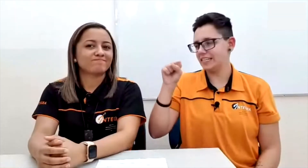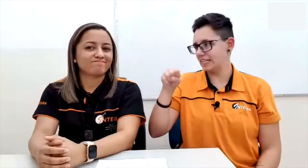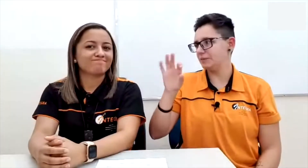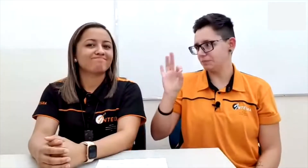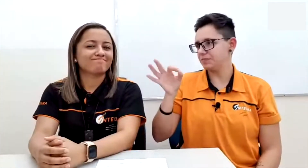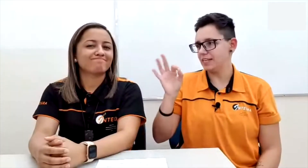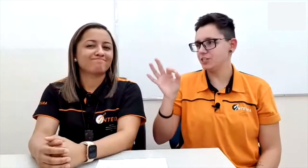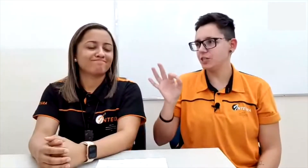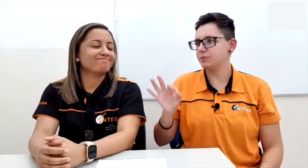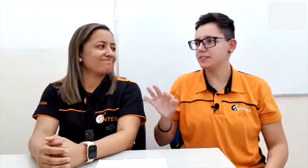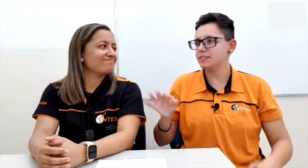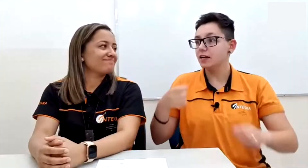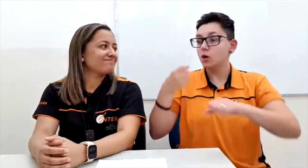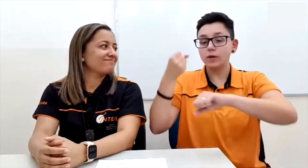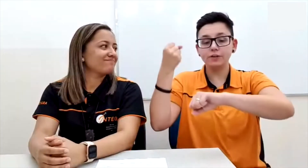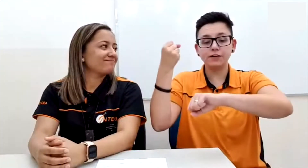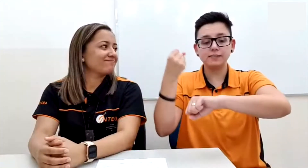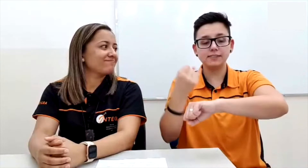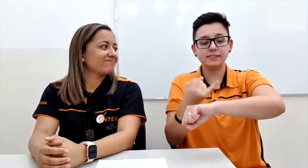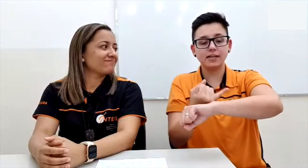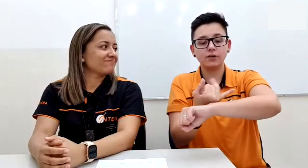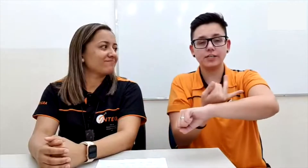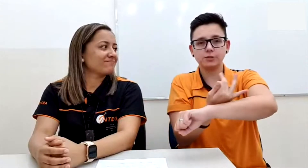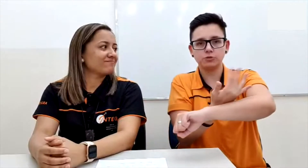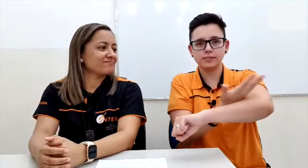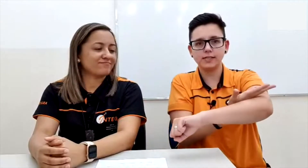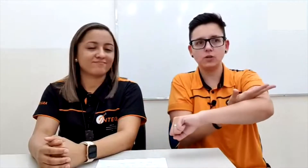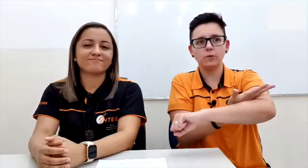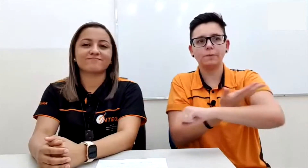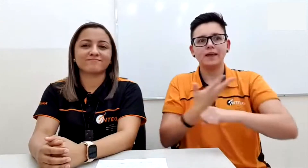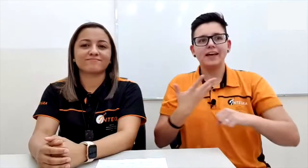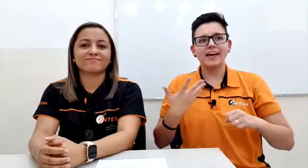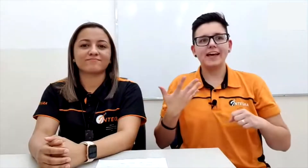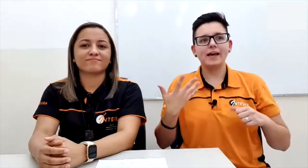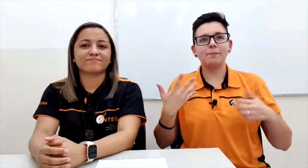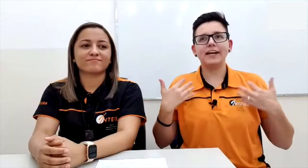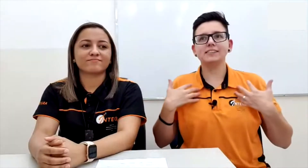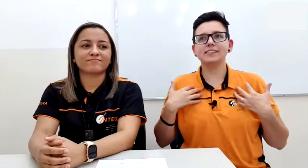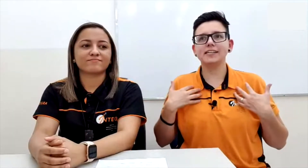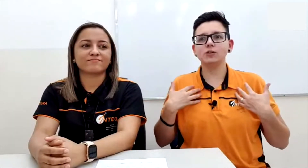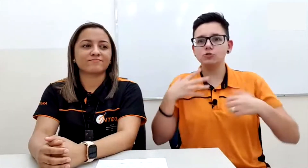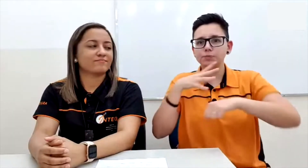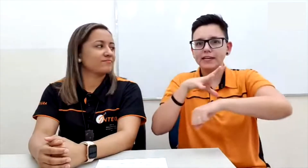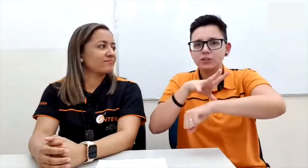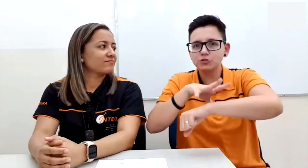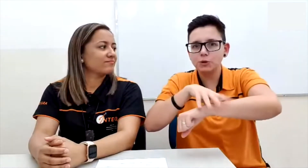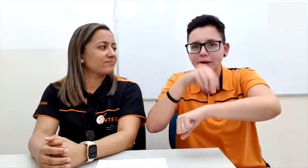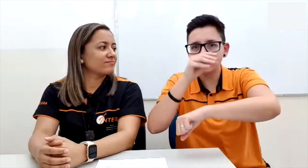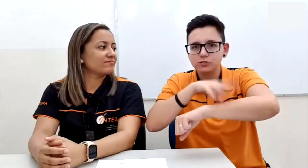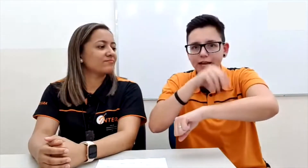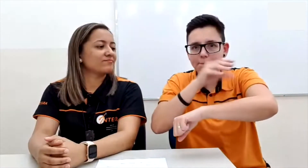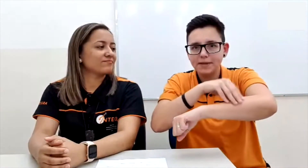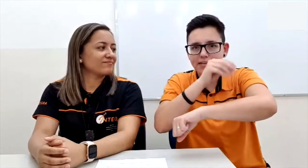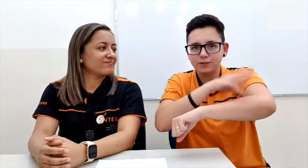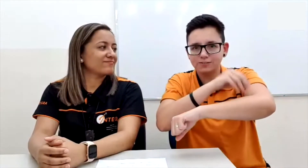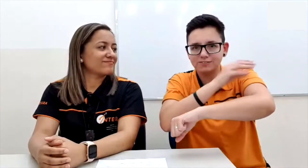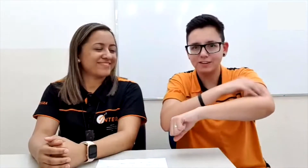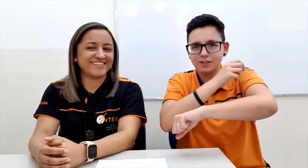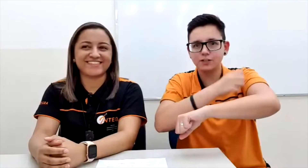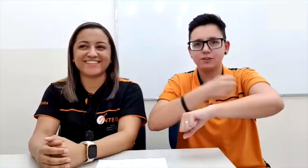Sim, certinho, precisa. Quando eu faço esse sinal aqui de emoção, parece que os pelinhos do meu braço arrepiam, tá vendo? Eu faço